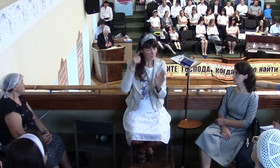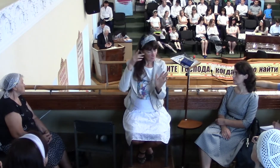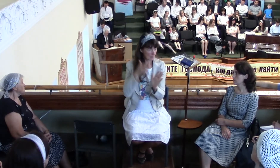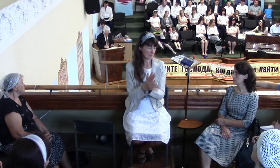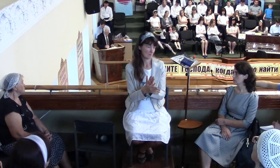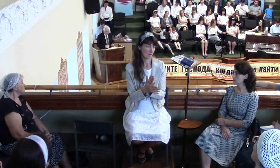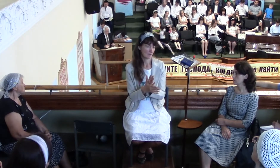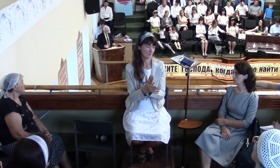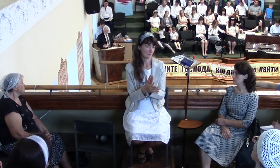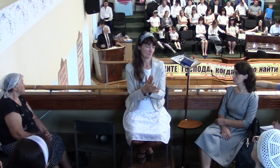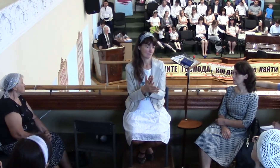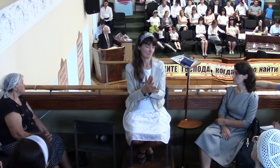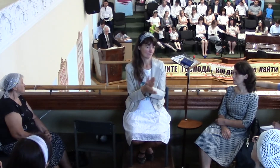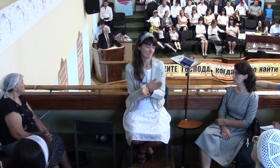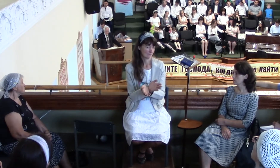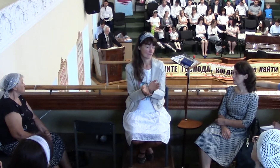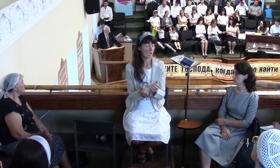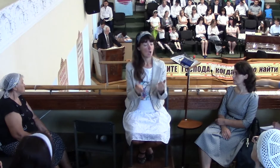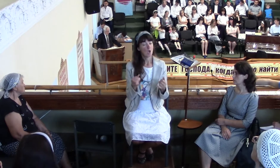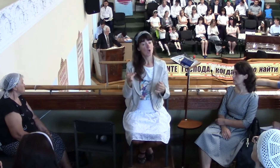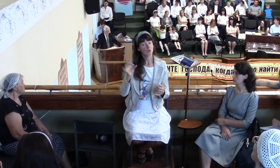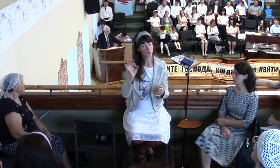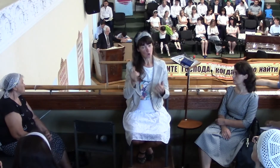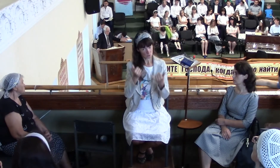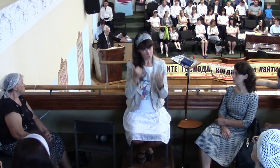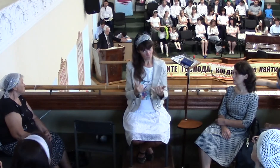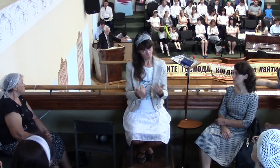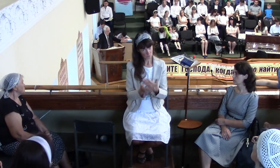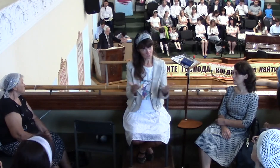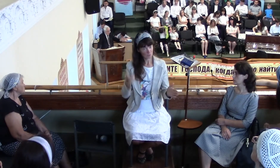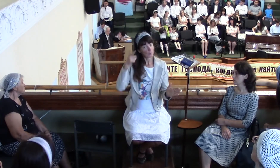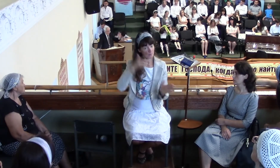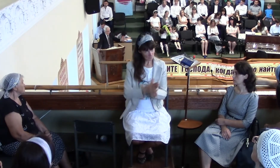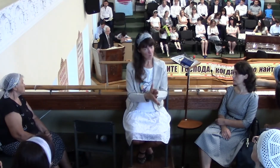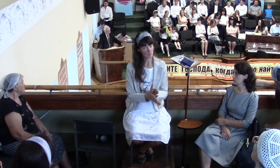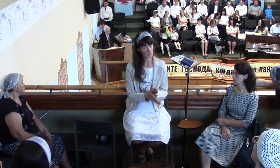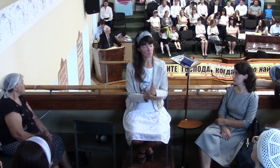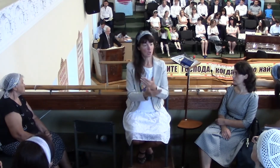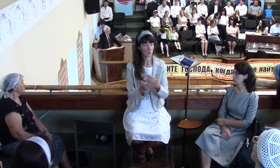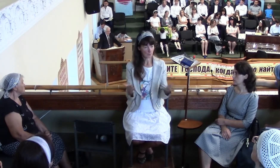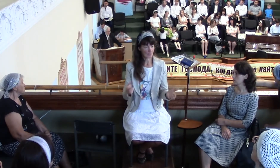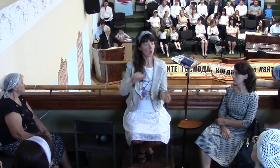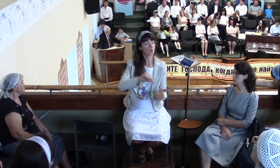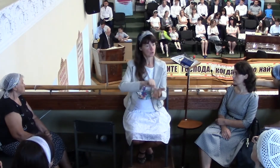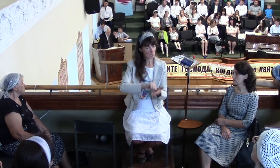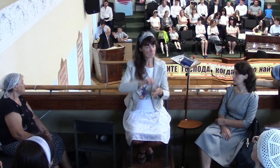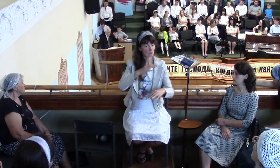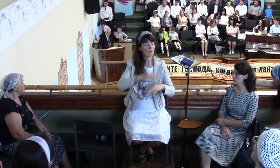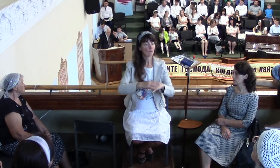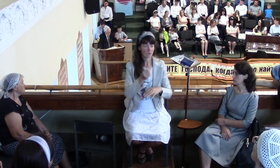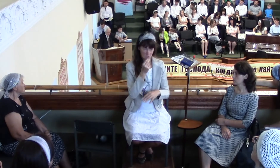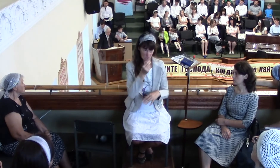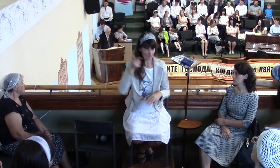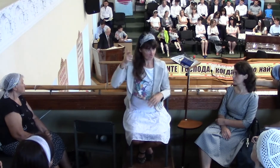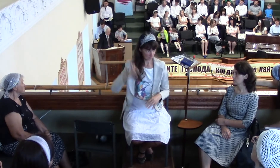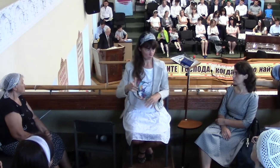Но сегодня мы делаем понятную вещь. Мы участвуем в вечере. Мы возвещаем. Мы возвещаем, что